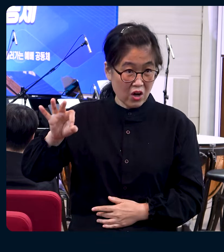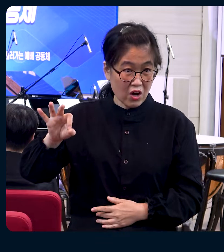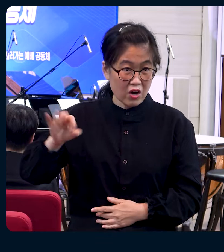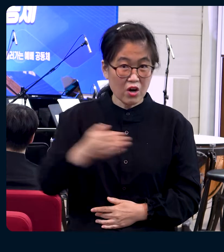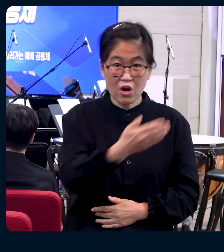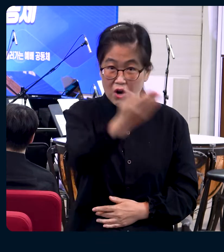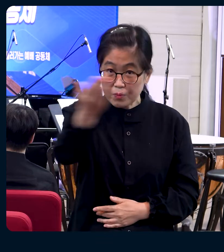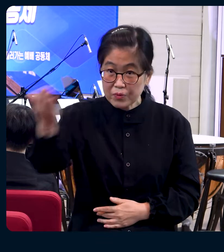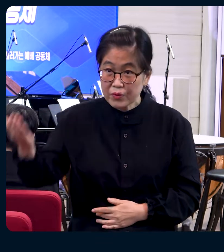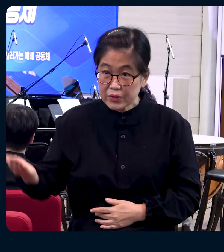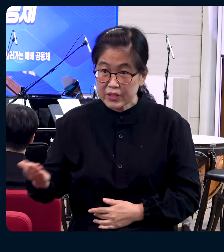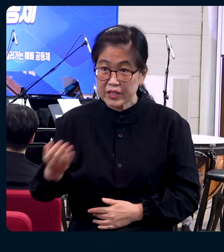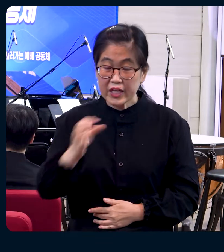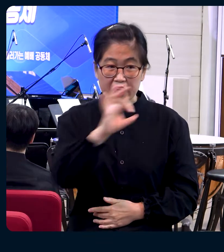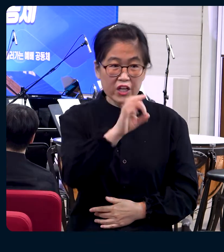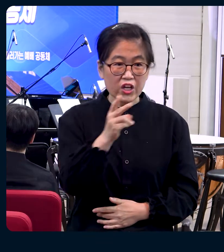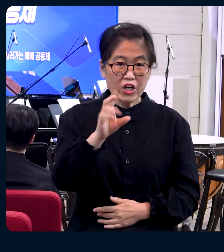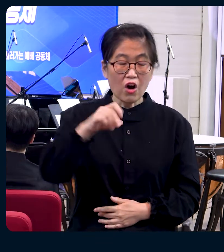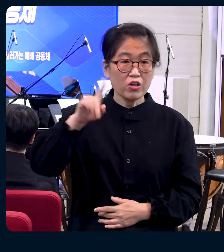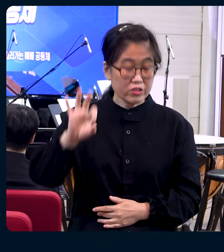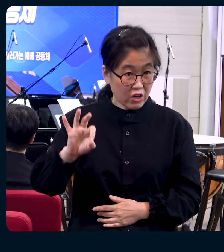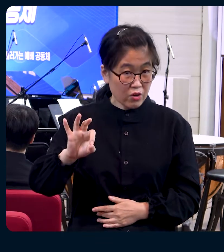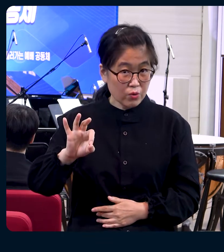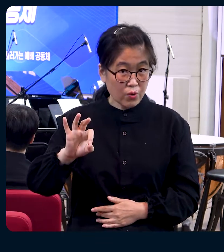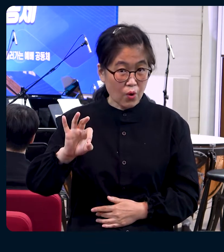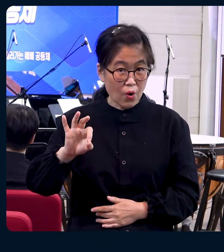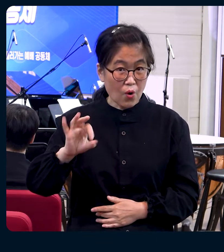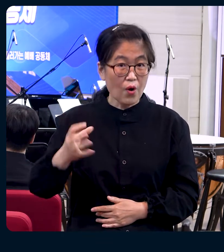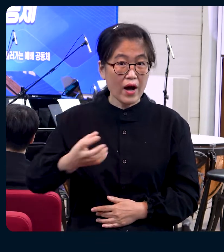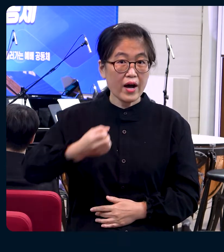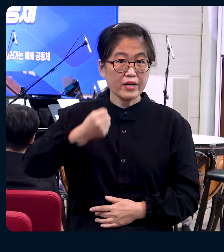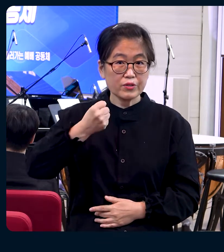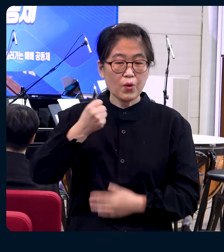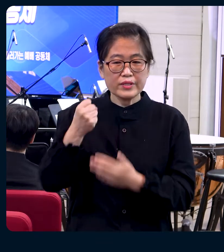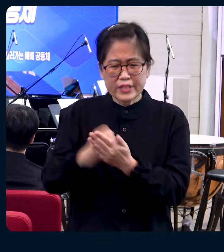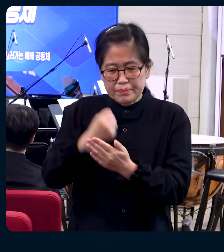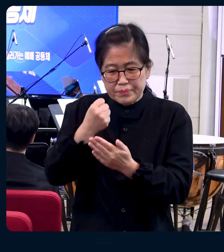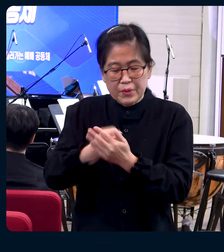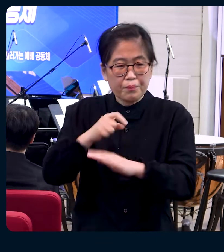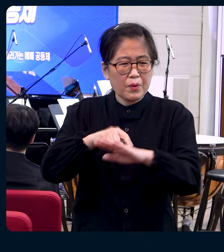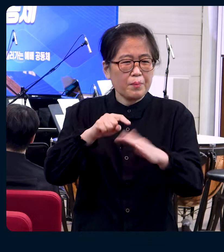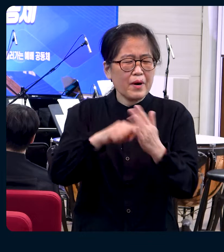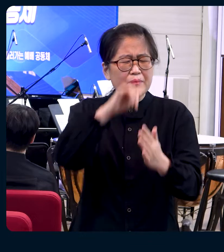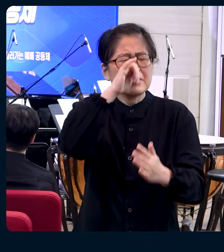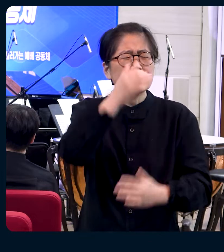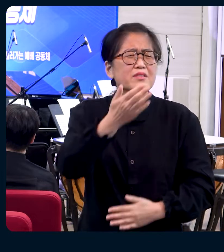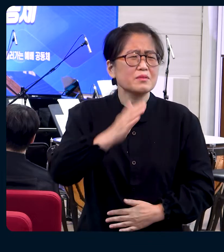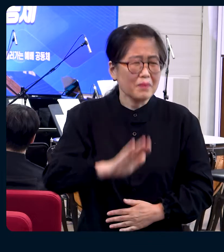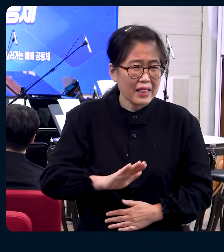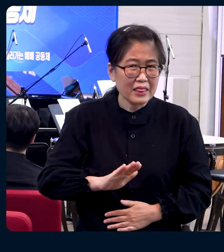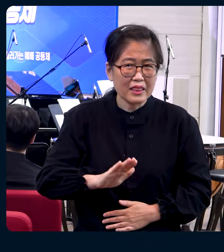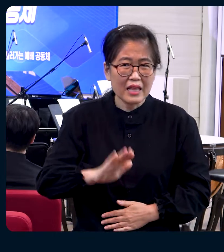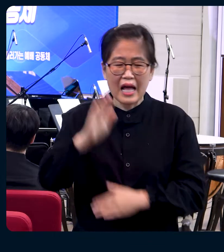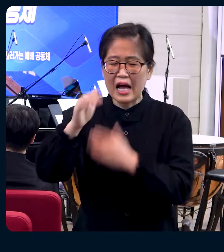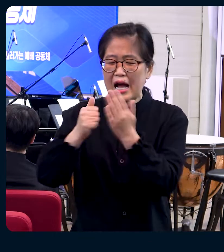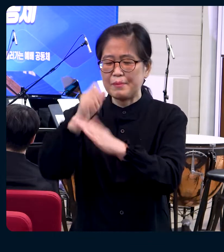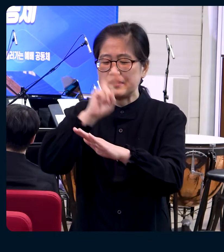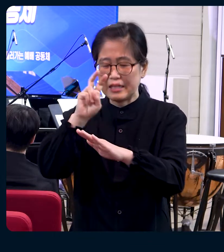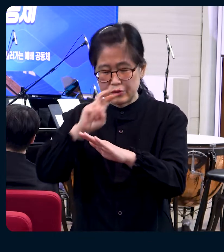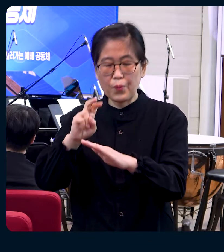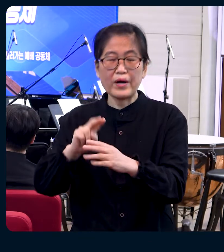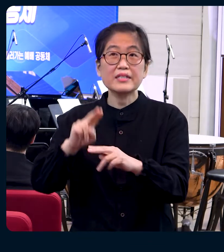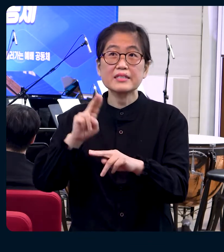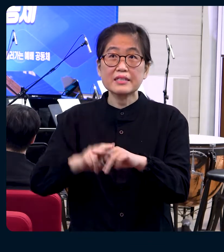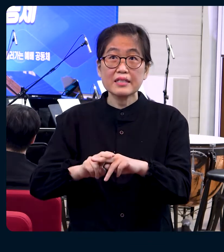저와 여러분이 그 영성으로 무장해서 섭섭한 마음들이 있지만 우리는 주님을 찬송하는